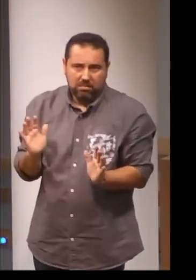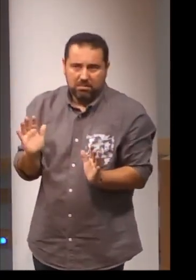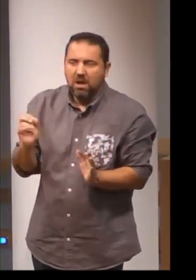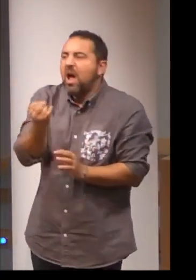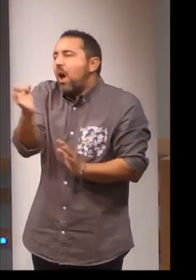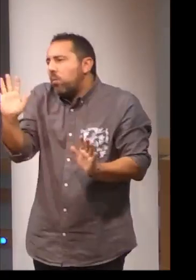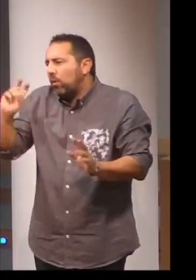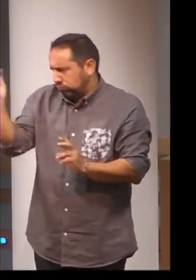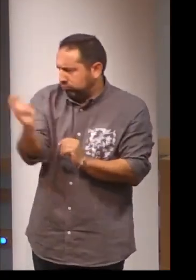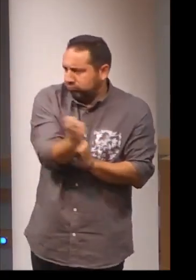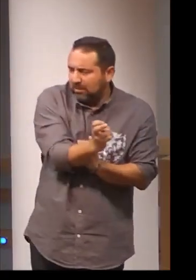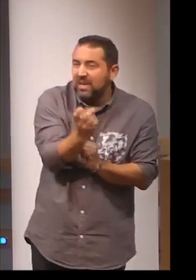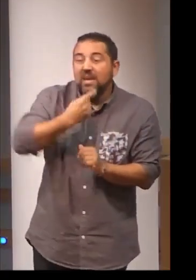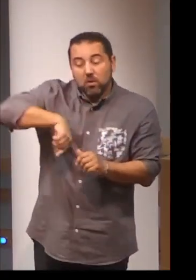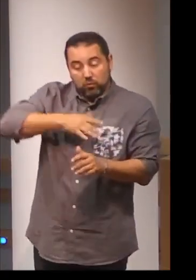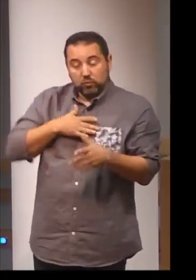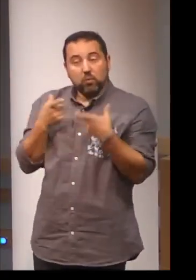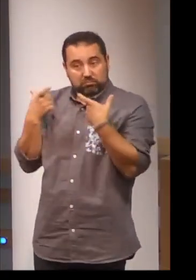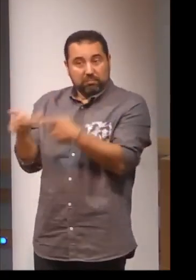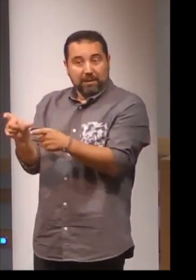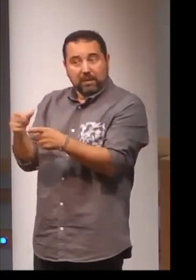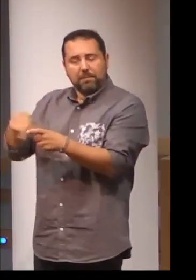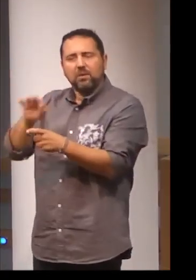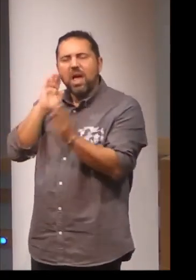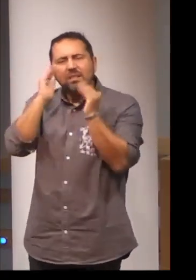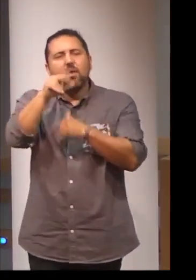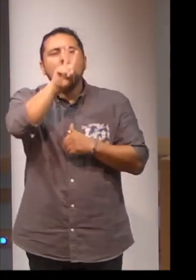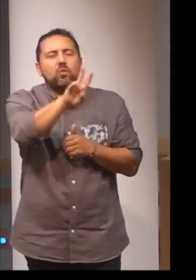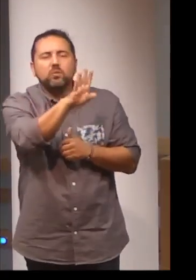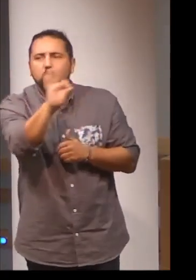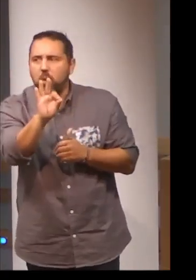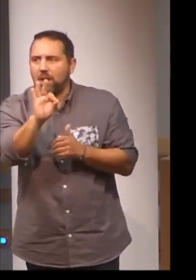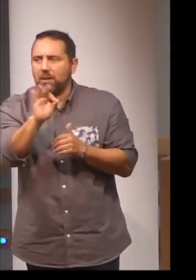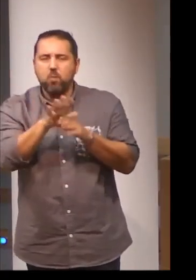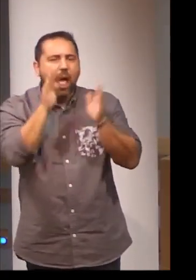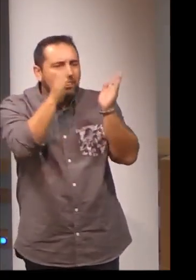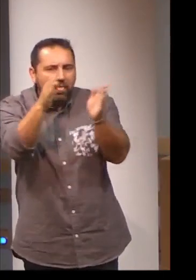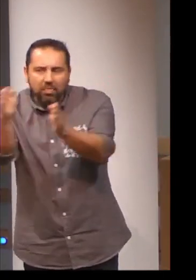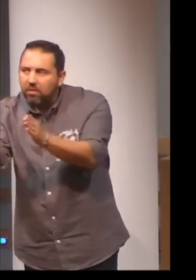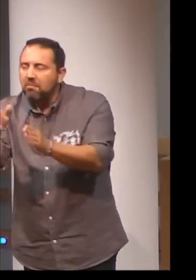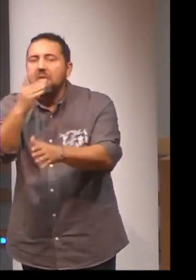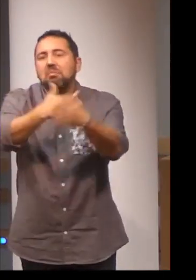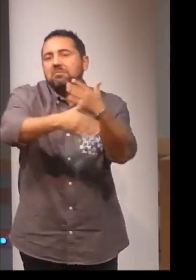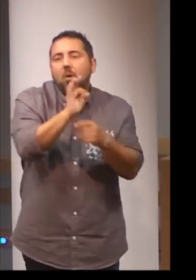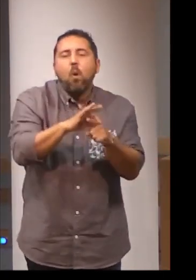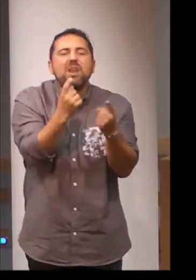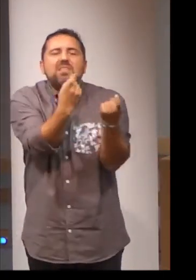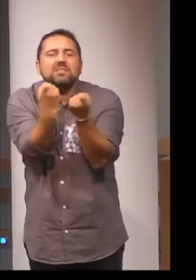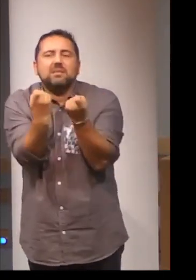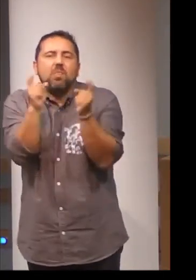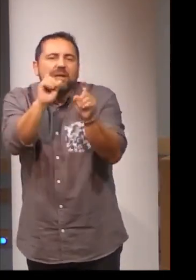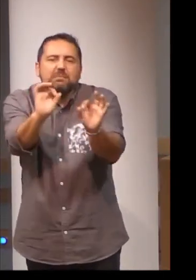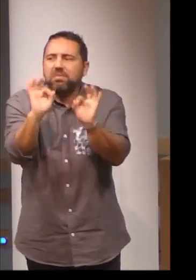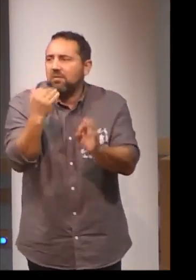y en la que estamos atendiendo desde la unidad a 240 personas que presentan bien discapacidad, bien necesidades educativas